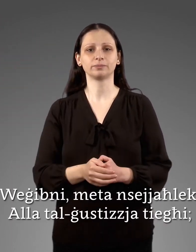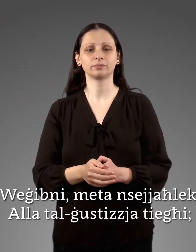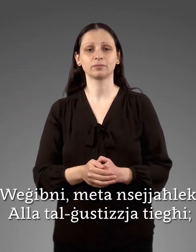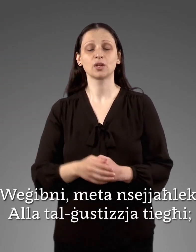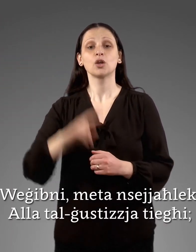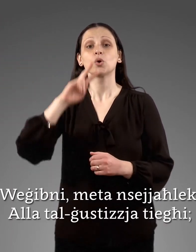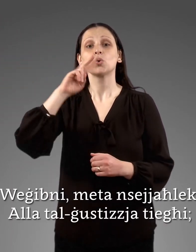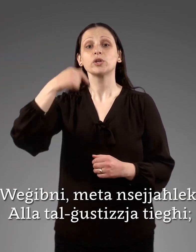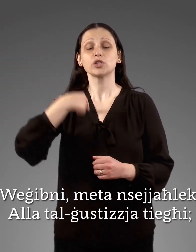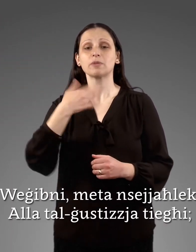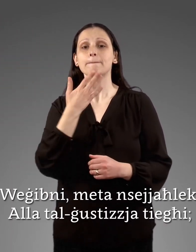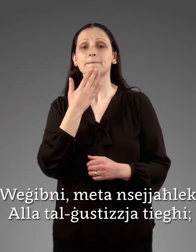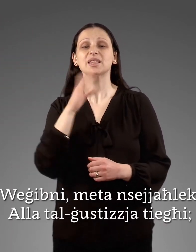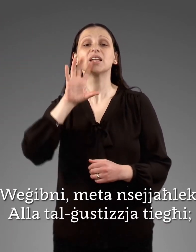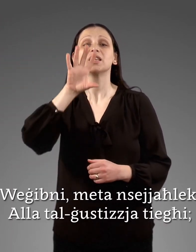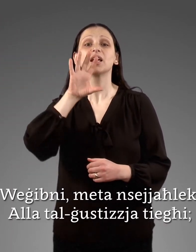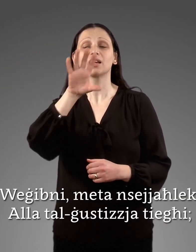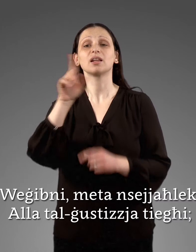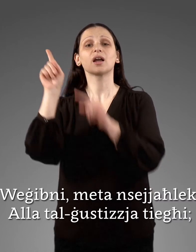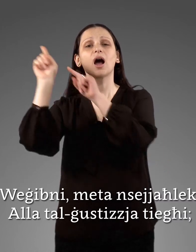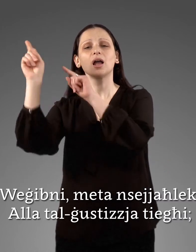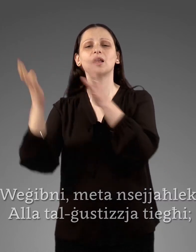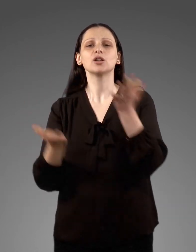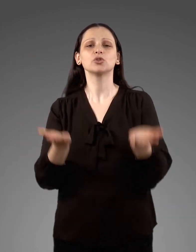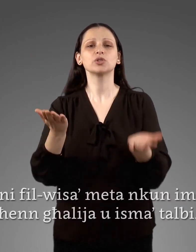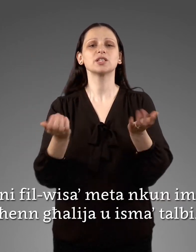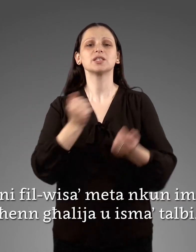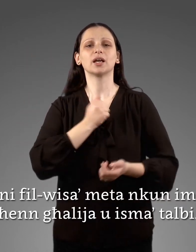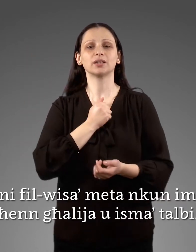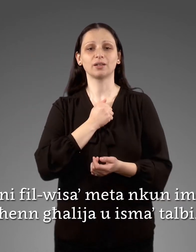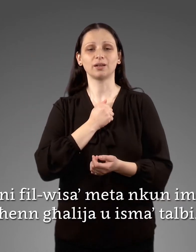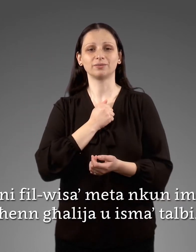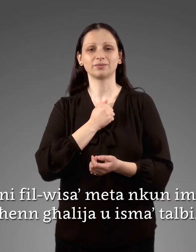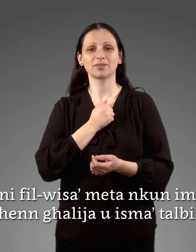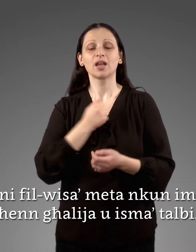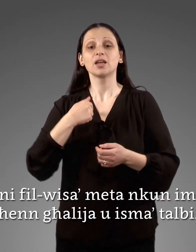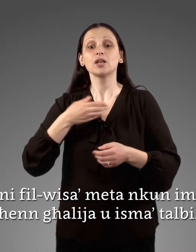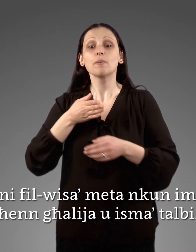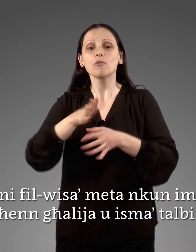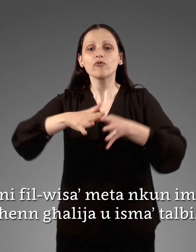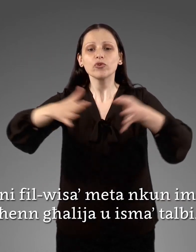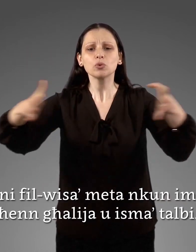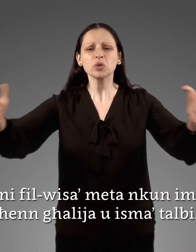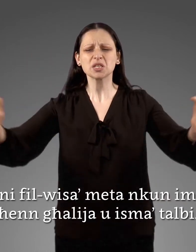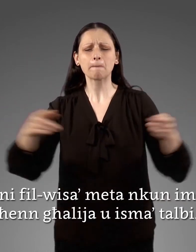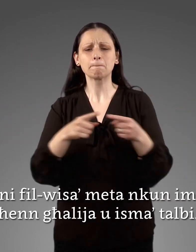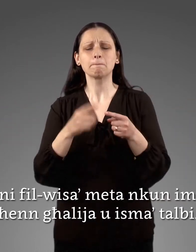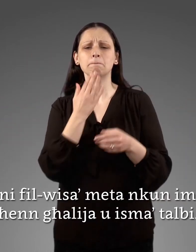meta nsejjaħlek. Alla tal-ġustizzja tiegħi. Oħroġni fil-wisa meta nkun imdejjaq. Henna